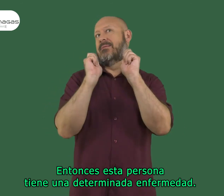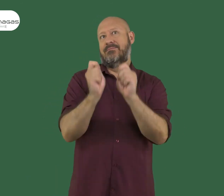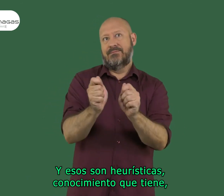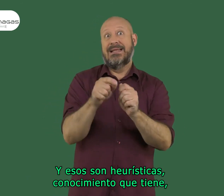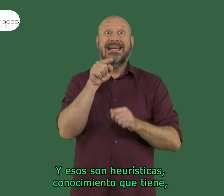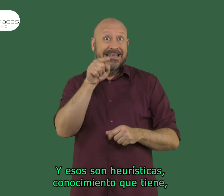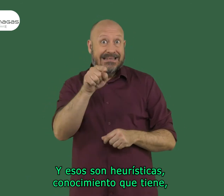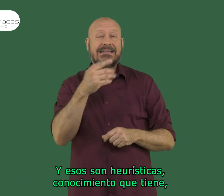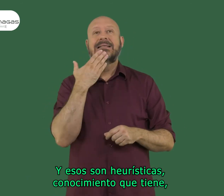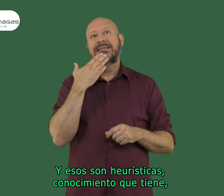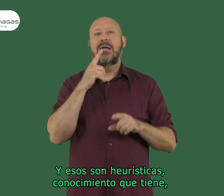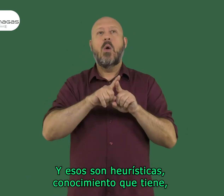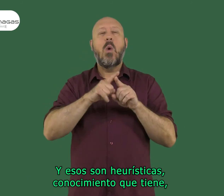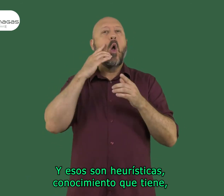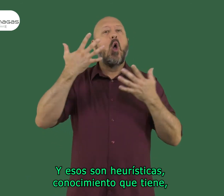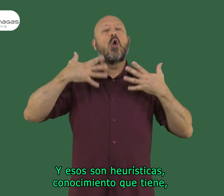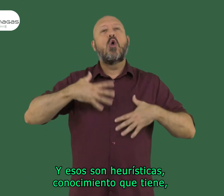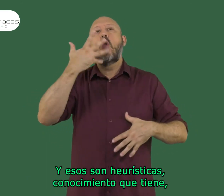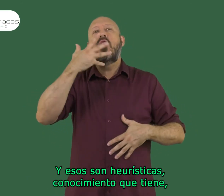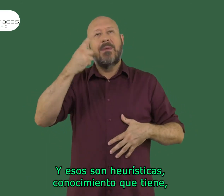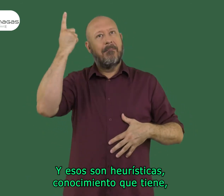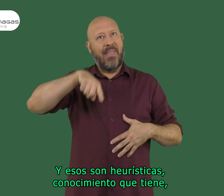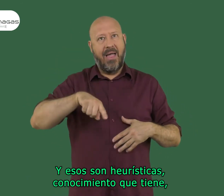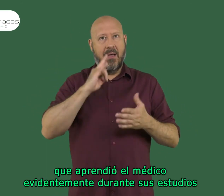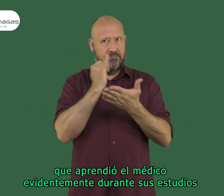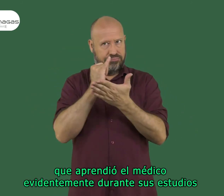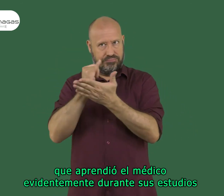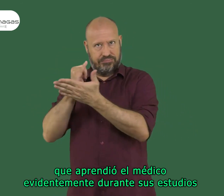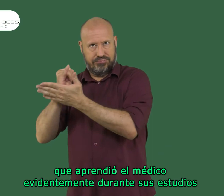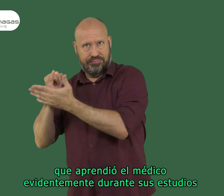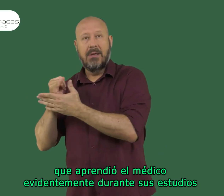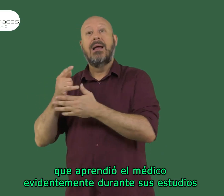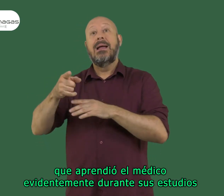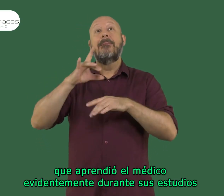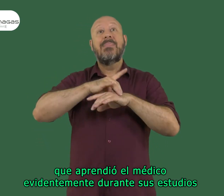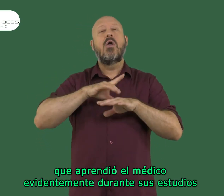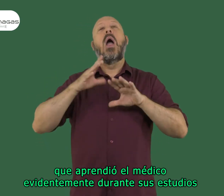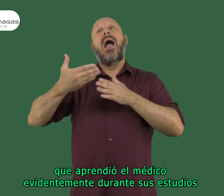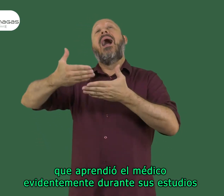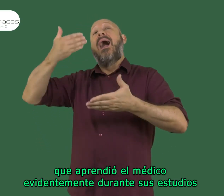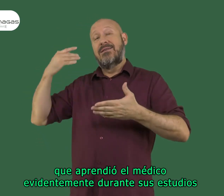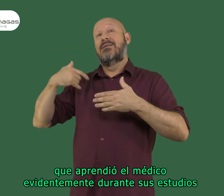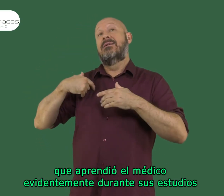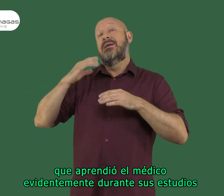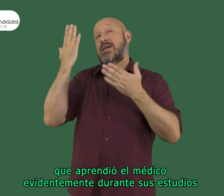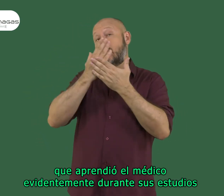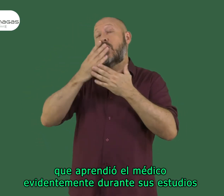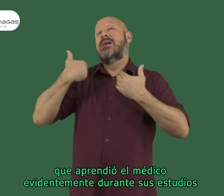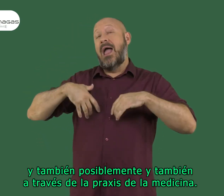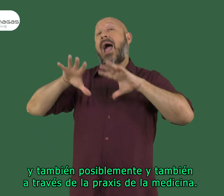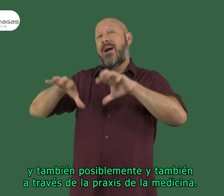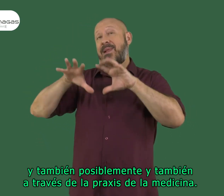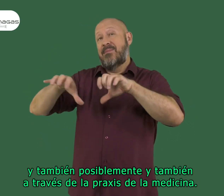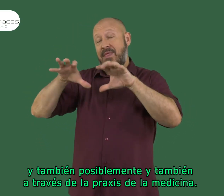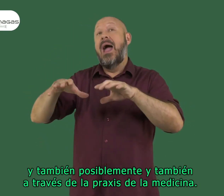enfermedad. Y eso son heurísticas, conocimiento que aprendió el médico, evidentemente, durante sus estudios